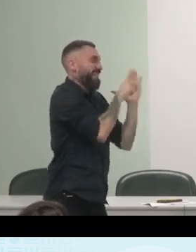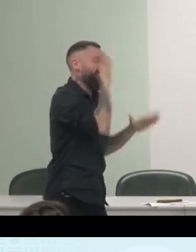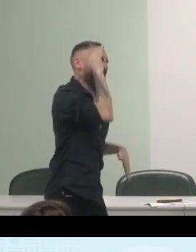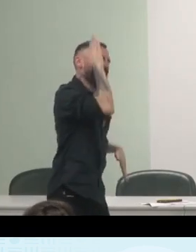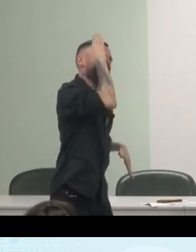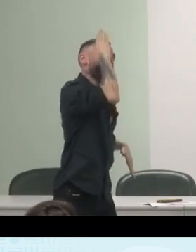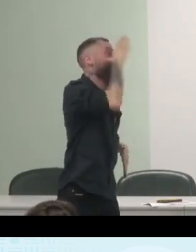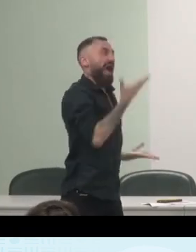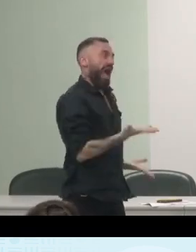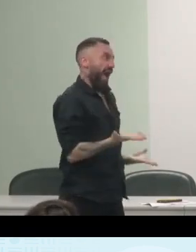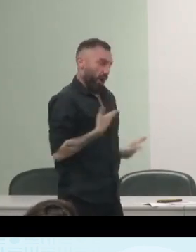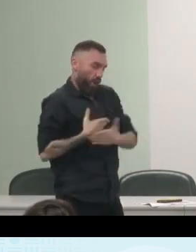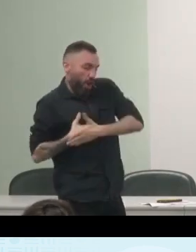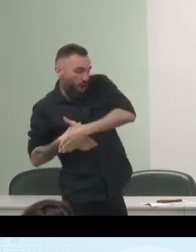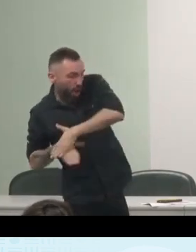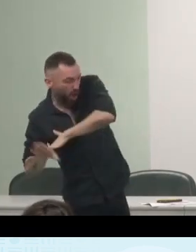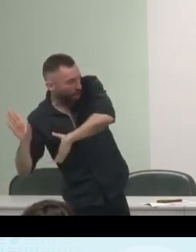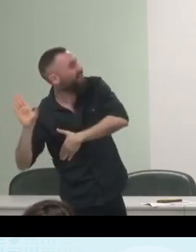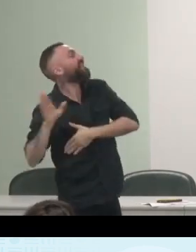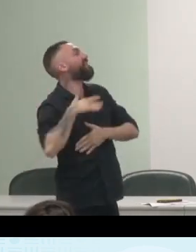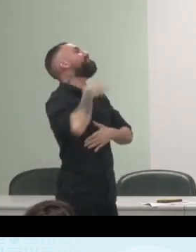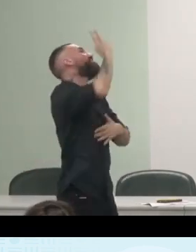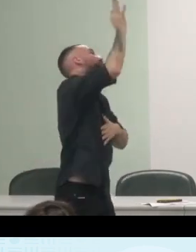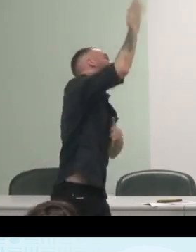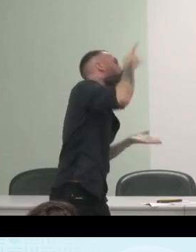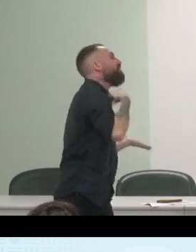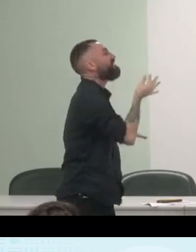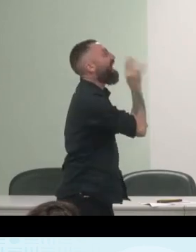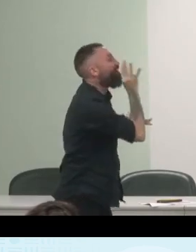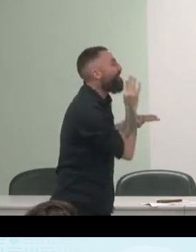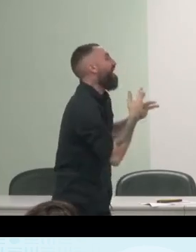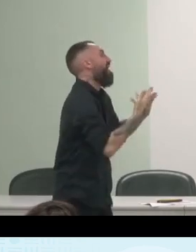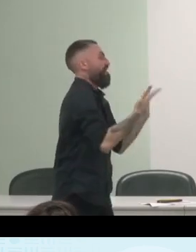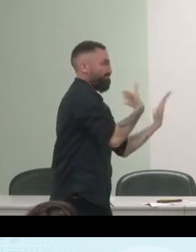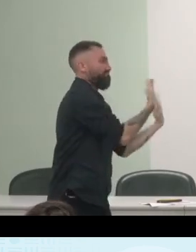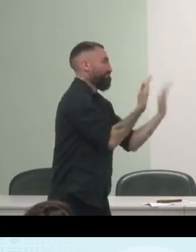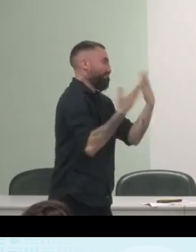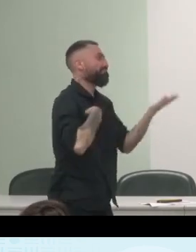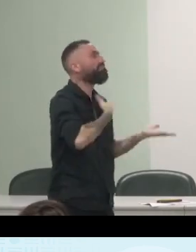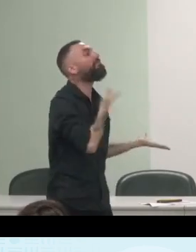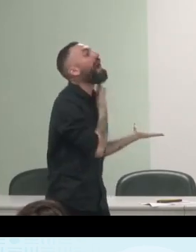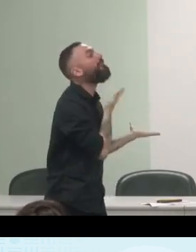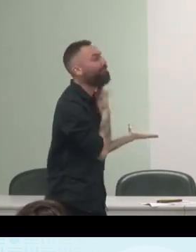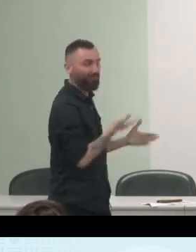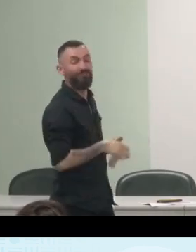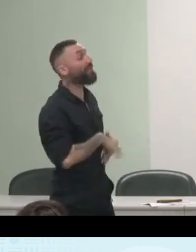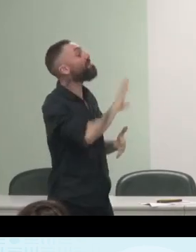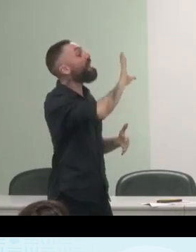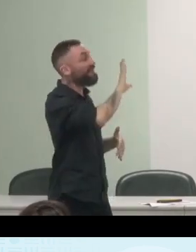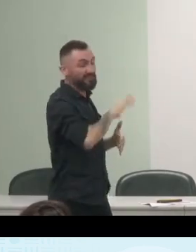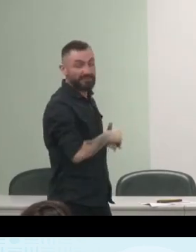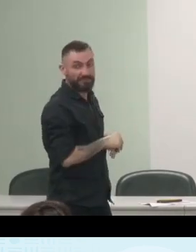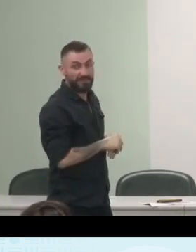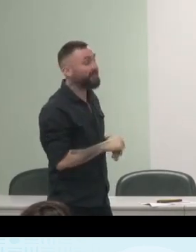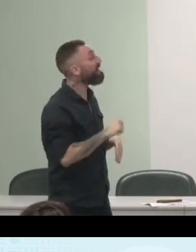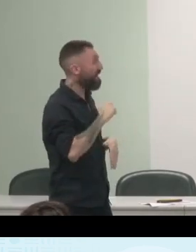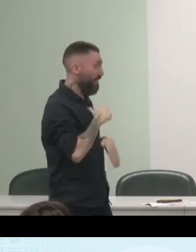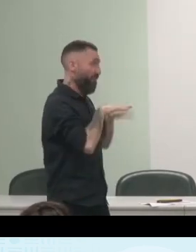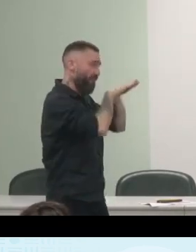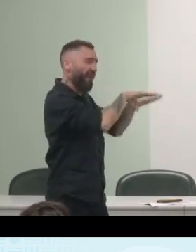A gente tomando um café, depois a gente pode conversar algumas coisas. Mas eu queria dizer que eu adorei muito, muito